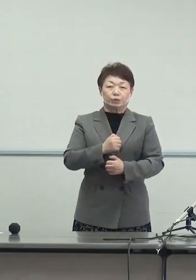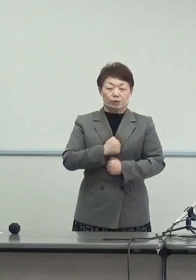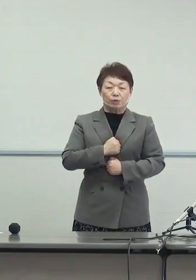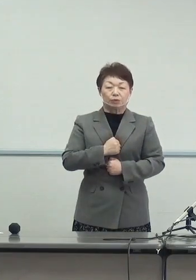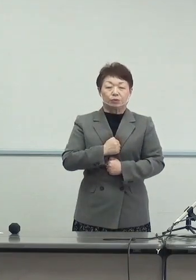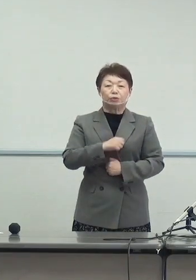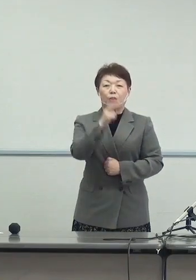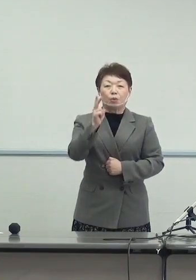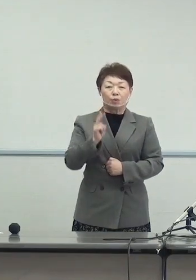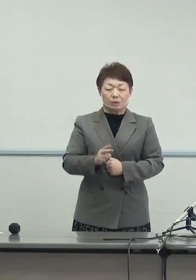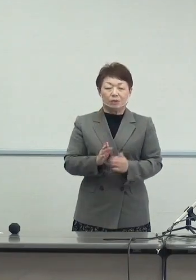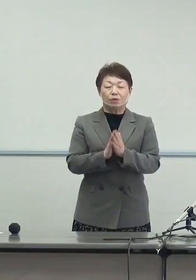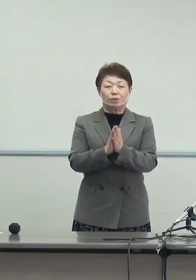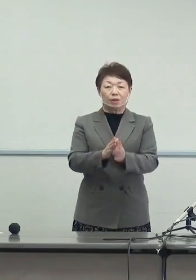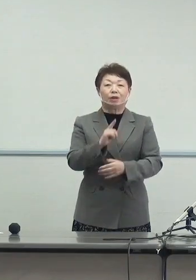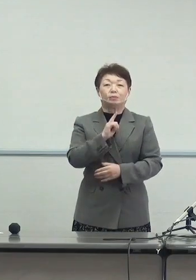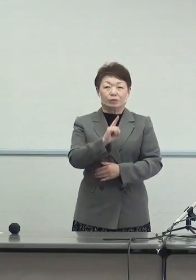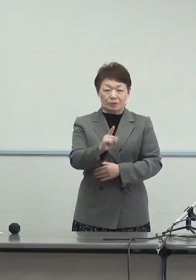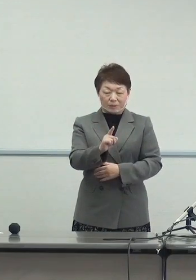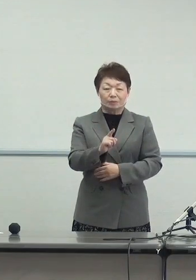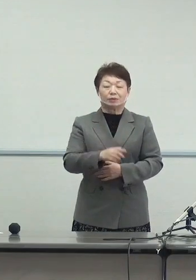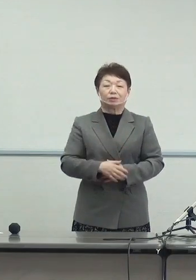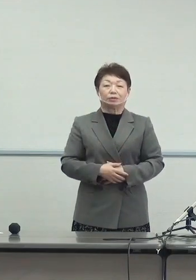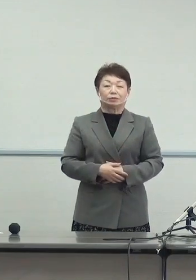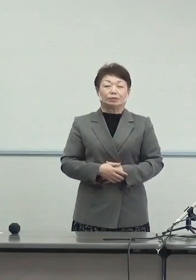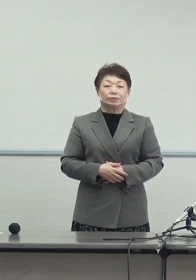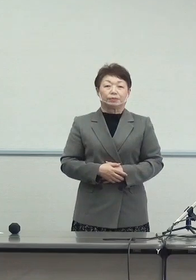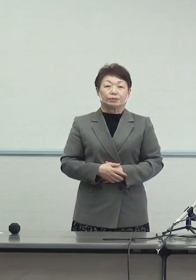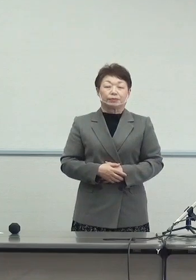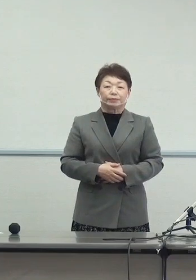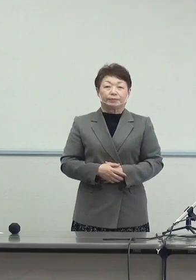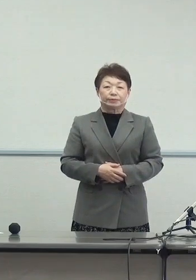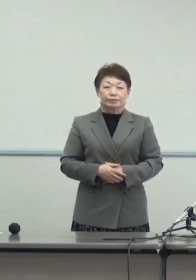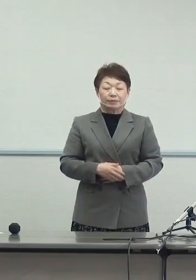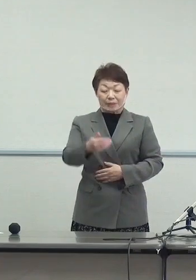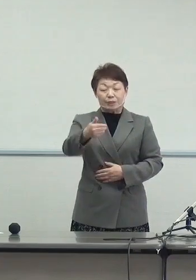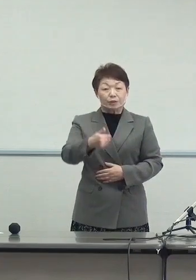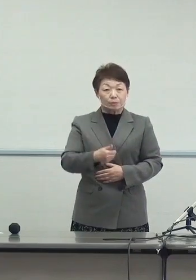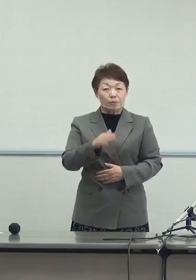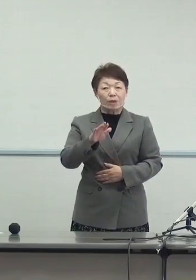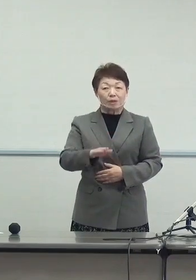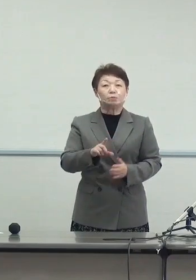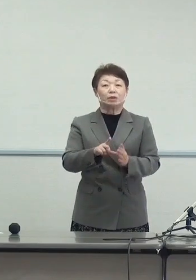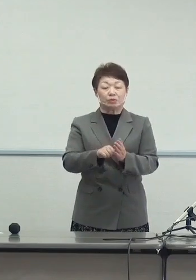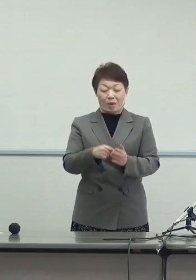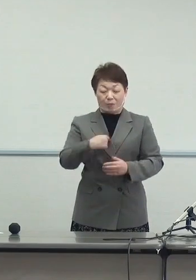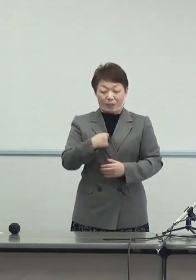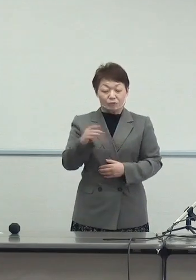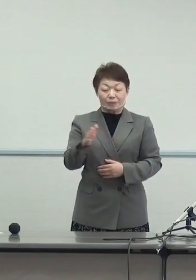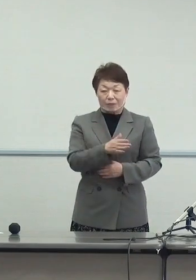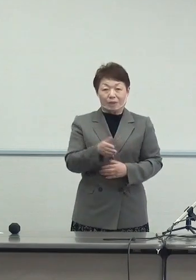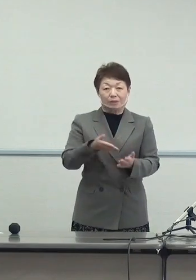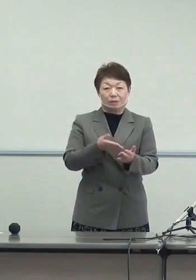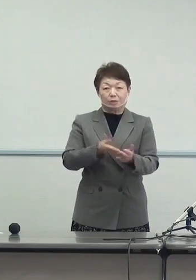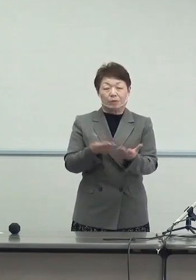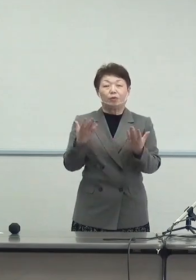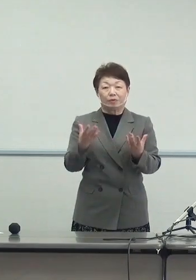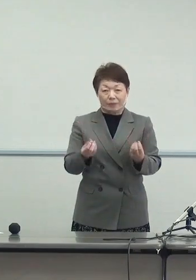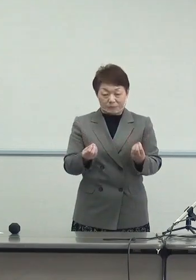きますことを重ねてお願いをしたいということでございます。ご質問あるかと思いますので、私は以上とさせていただきます